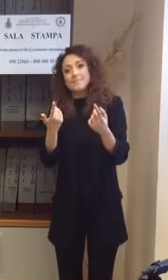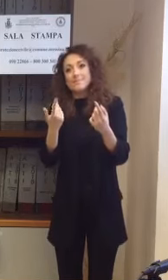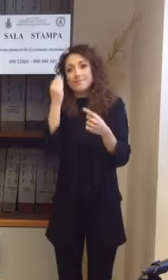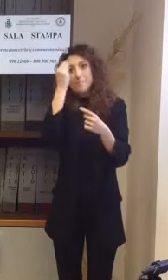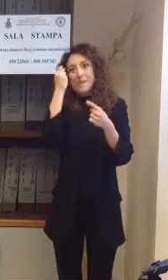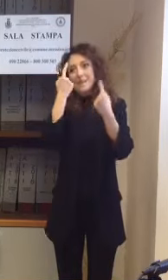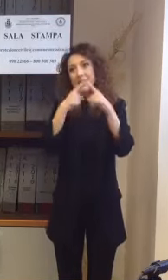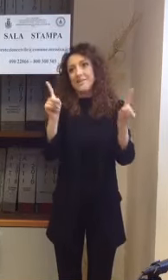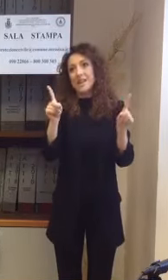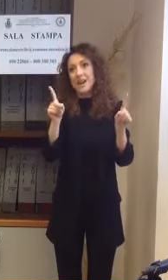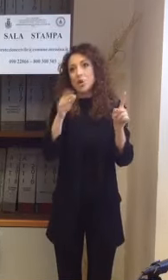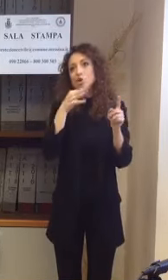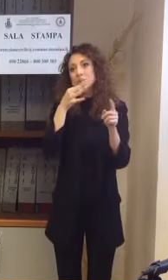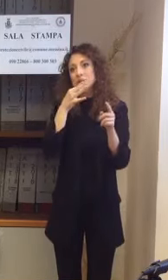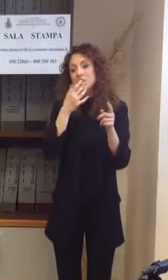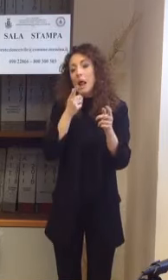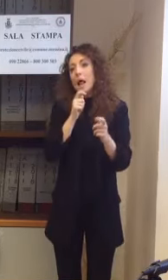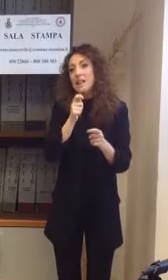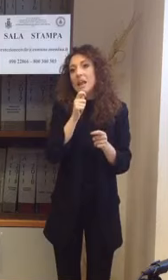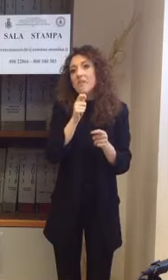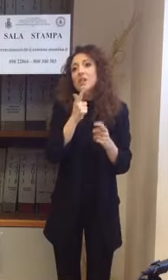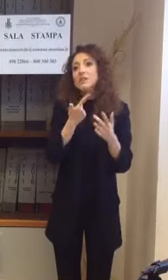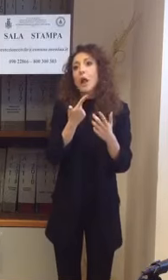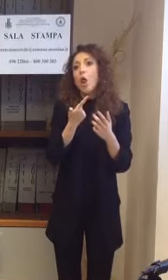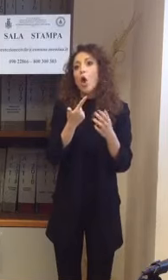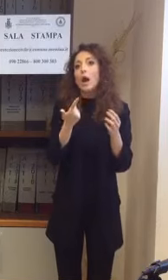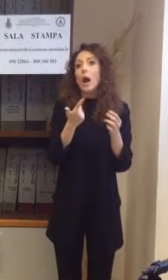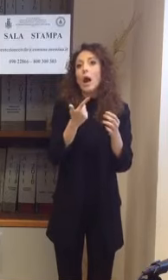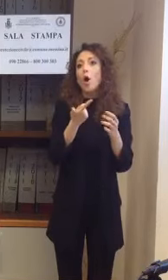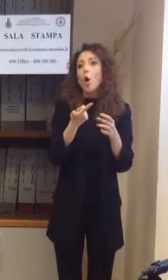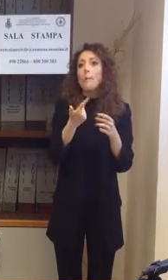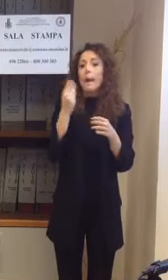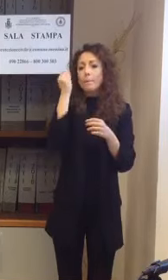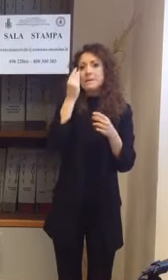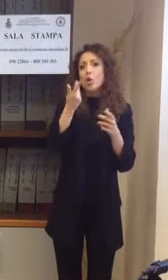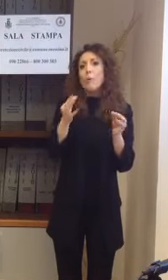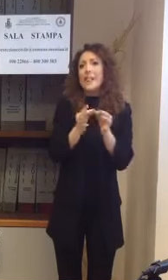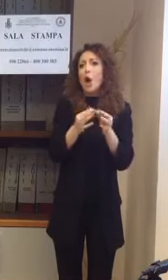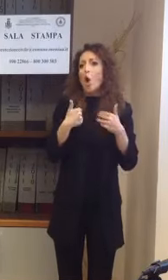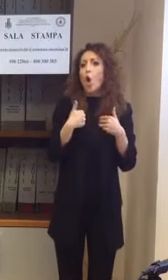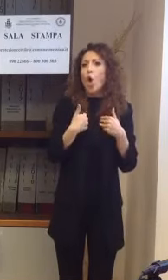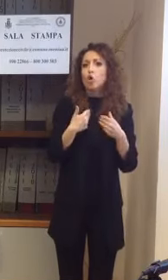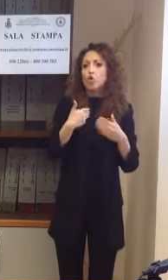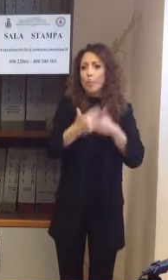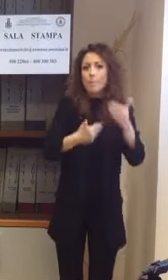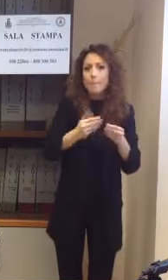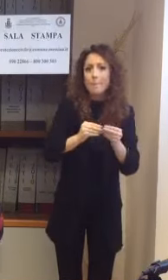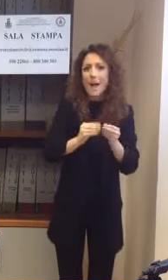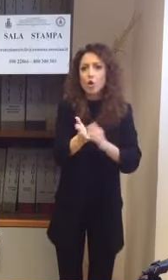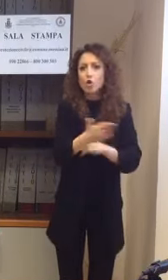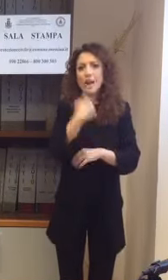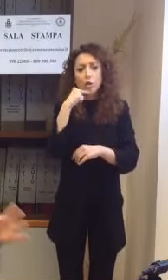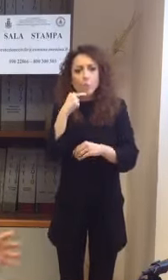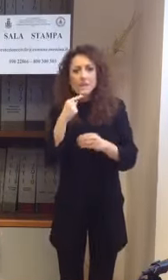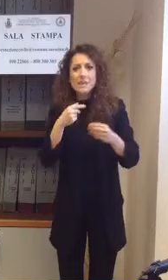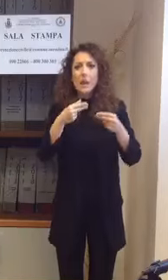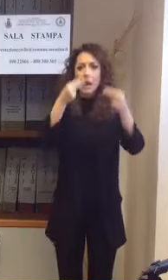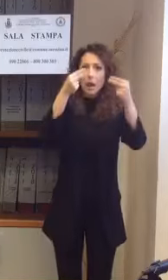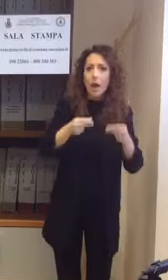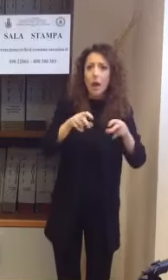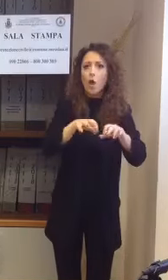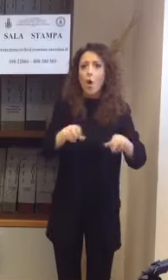una parte della storia che è finta, che è falsa. Tutti quanti sappiamo che, tanto per ricordare sempre la